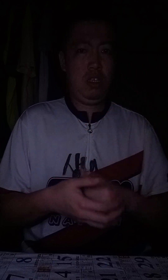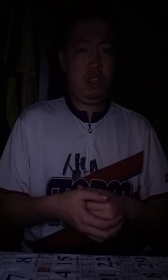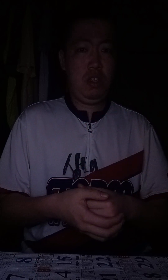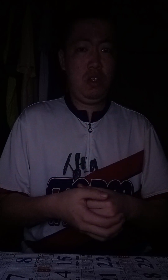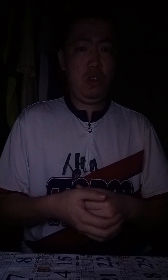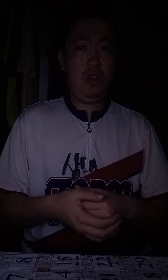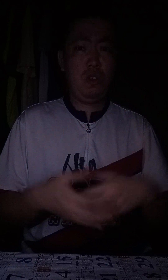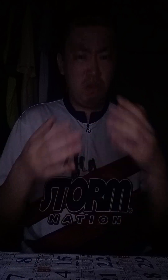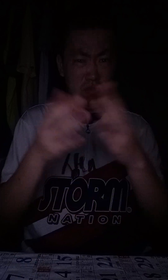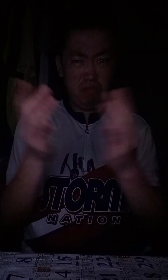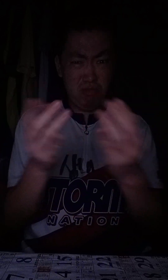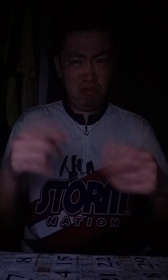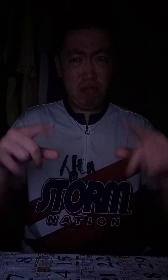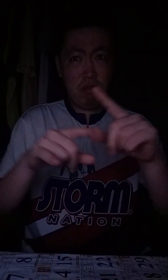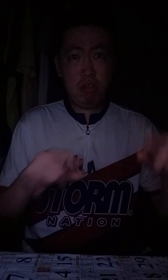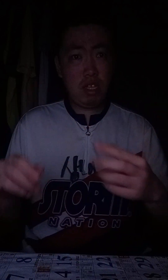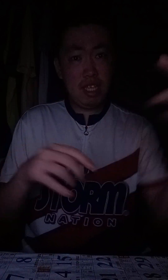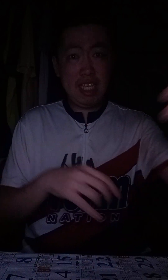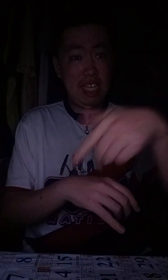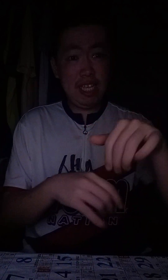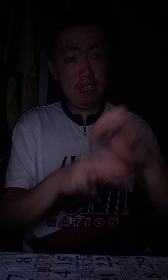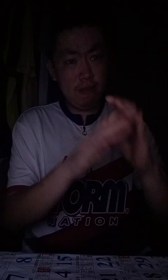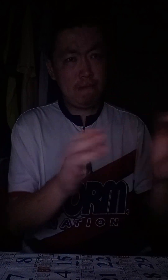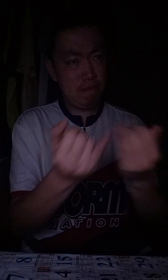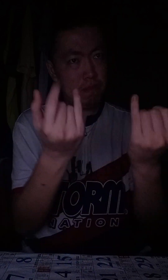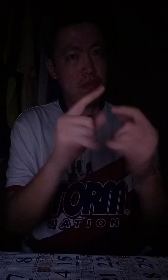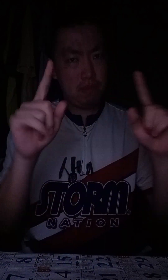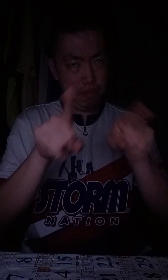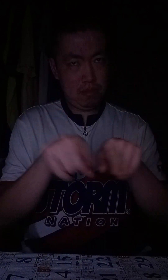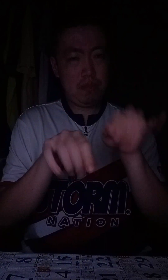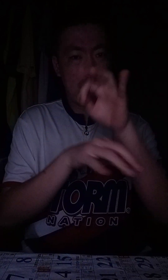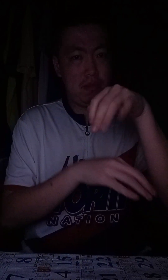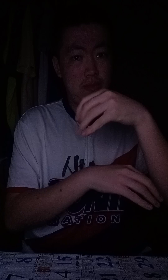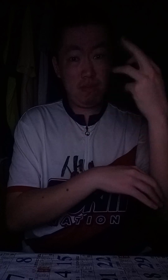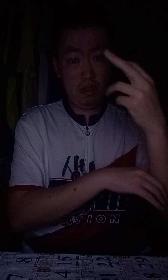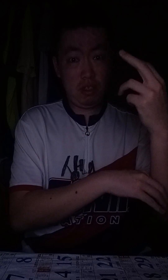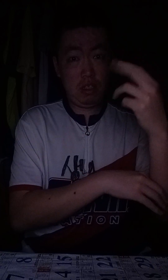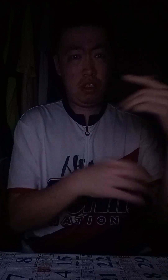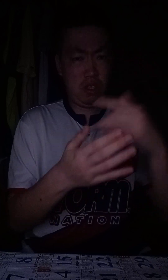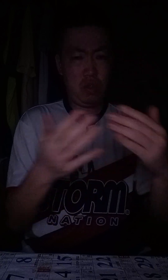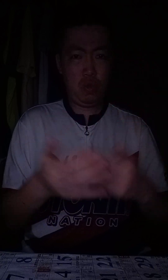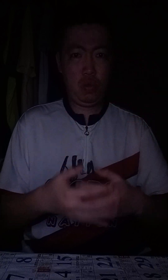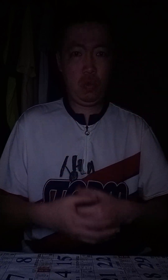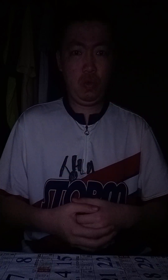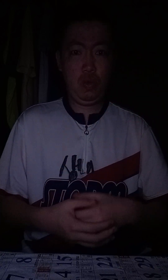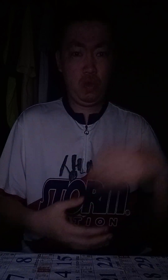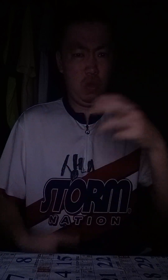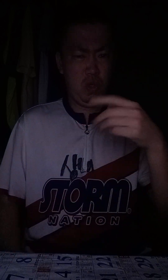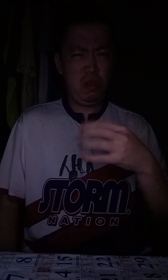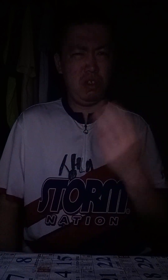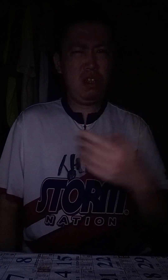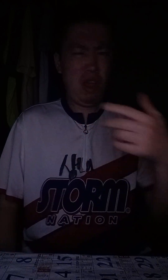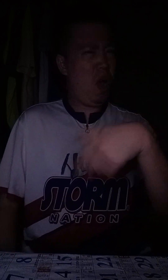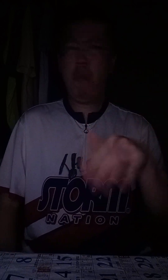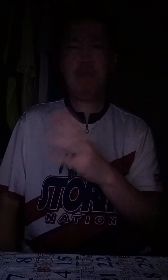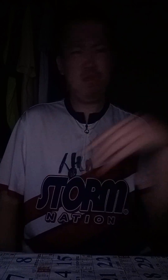국내 모두 같고 다른 나라도 같습니다. 그래서 이거는 쉽게 바꾸기 어려운, 구조적으로